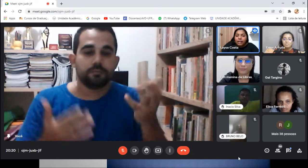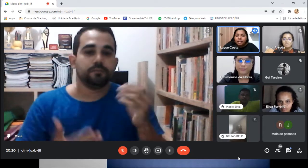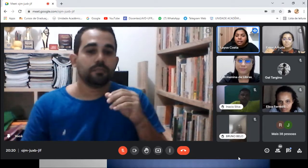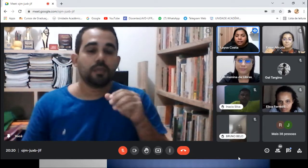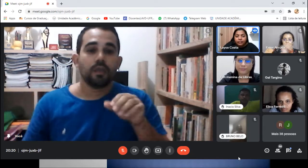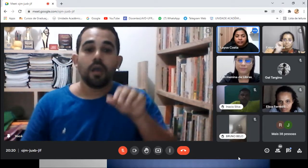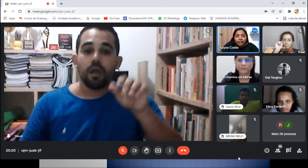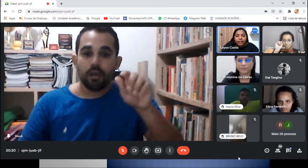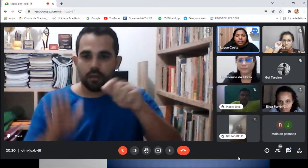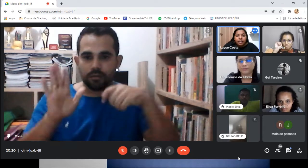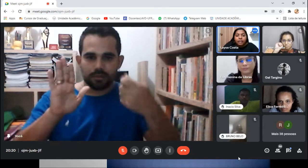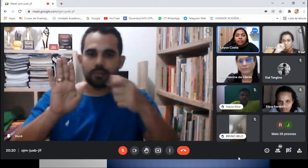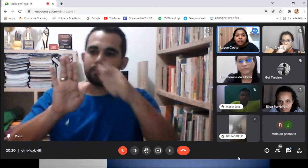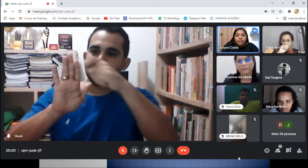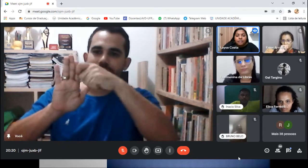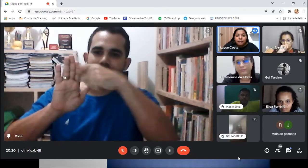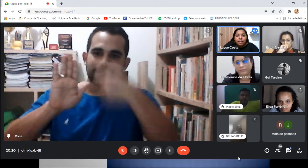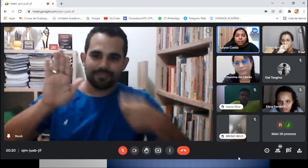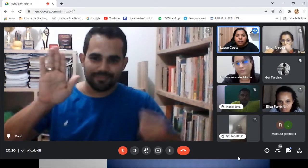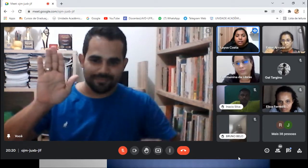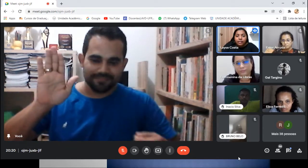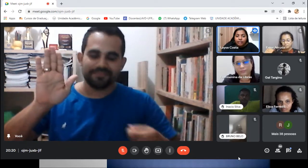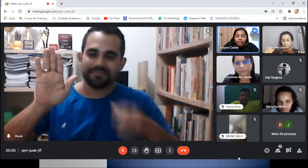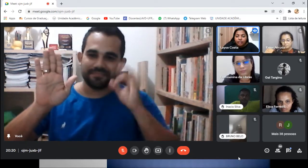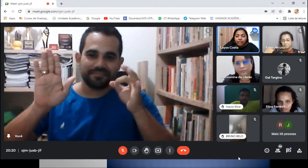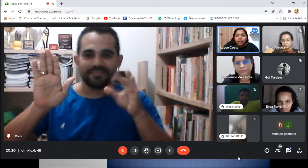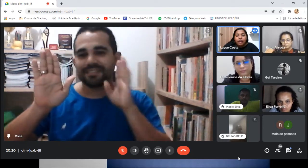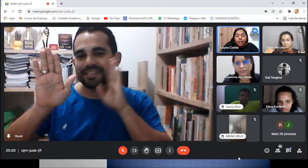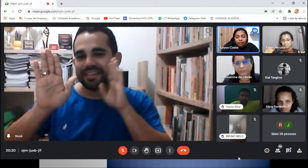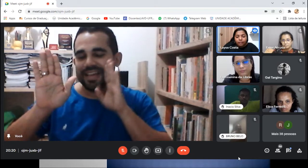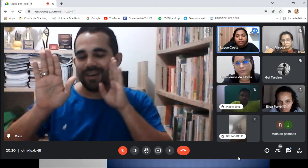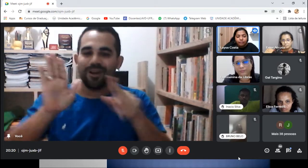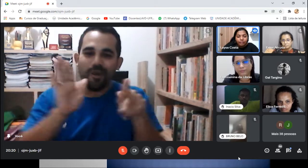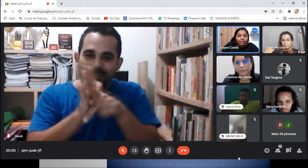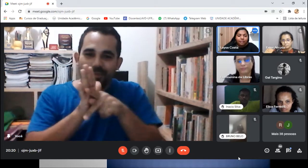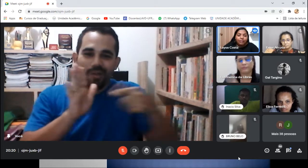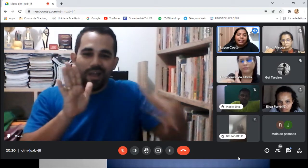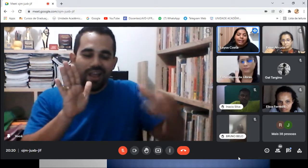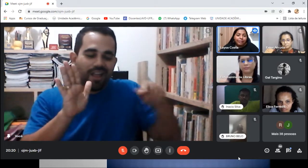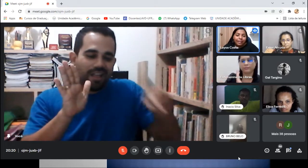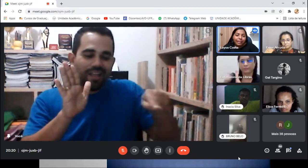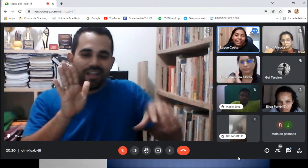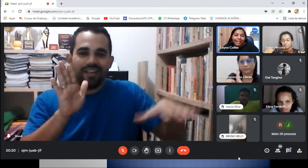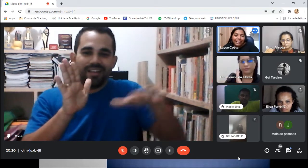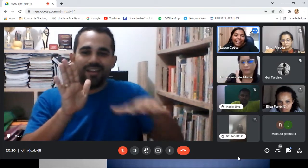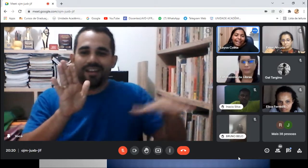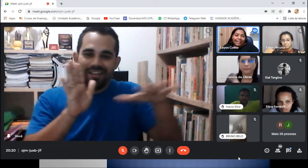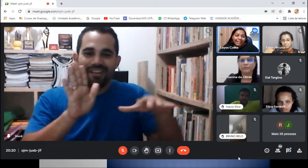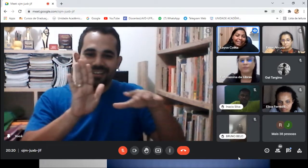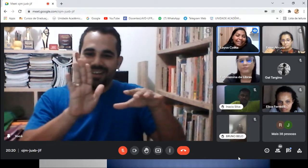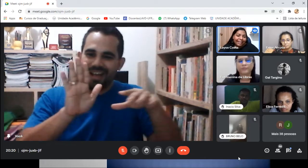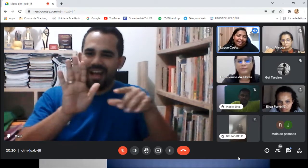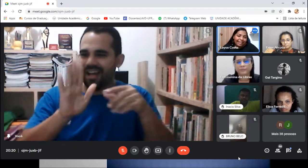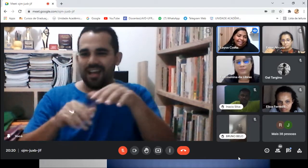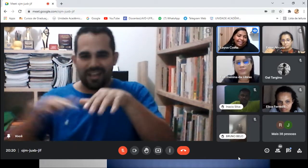obrigada. Eu queria saber agora, o sinal é este, né? Alofones, isso, legal, né? Aqui, né? É daqui,